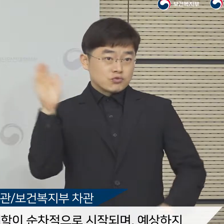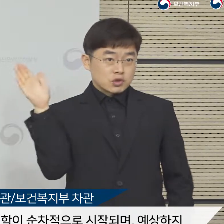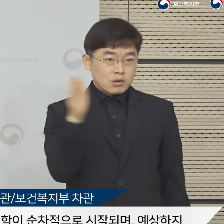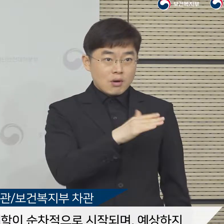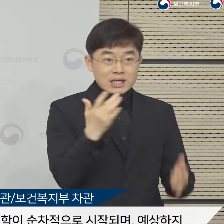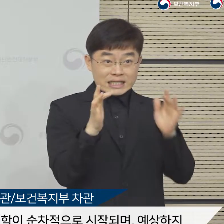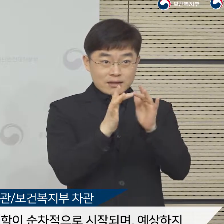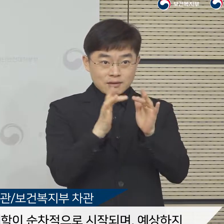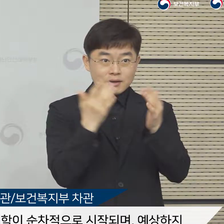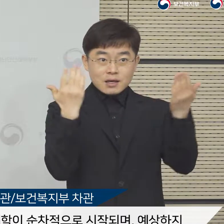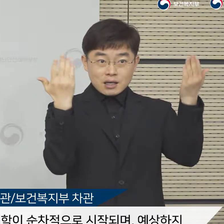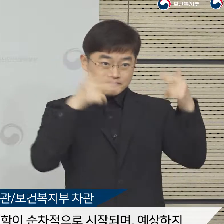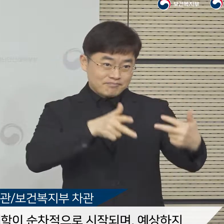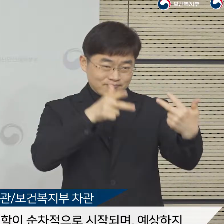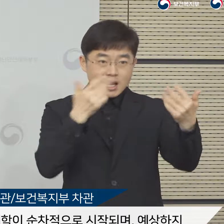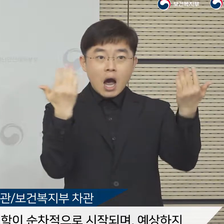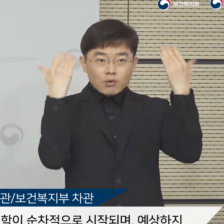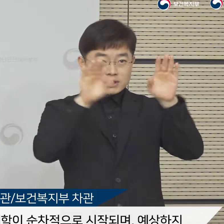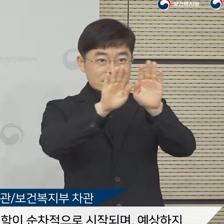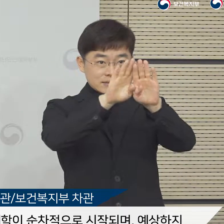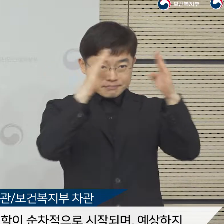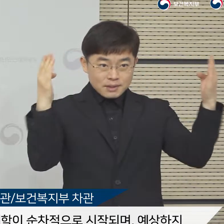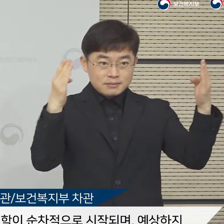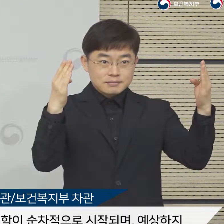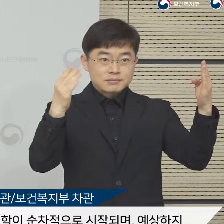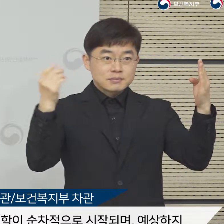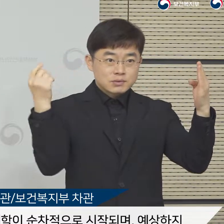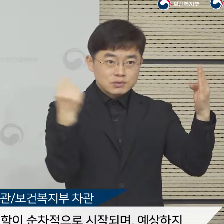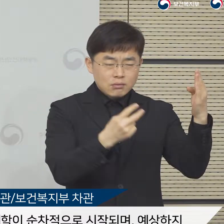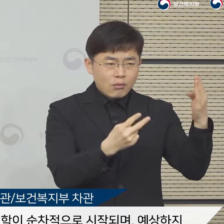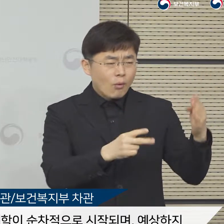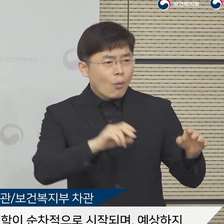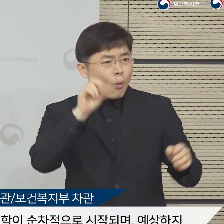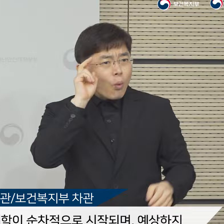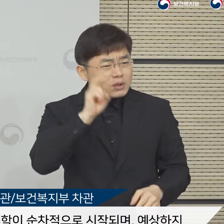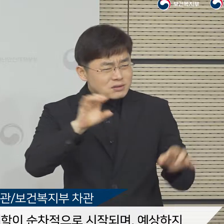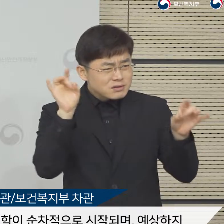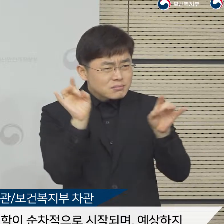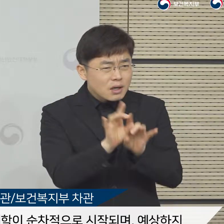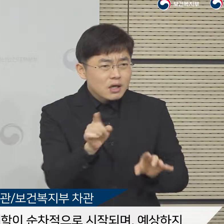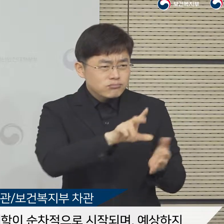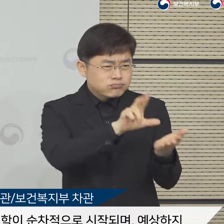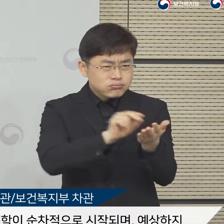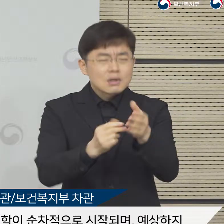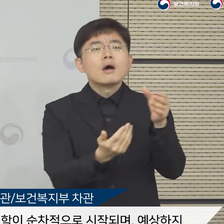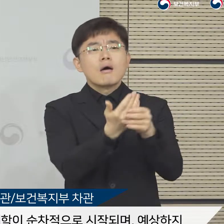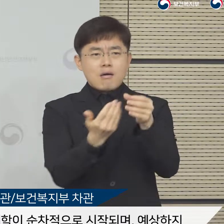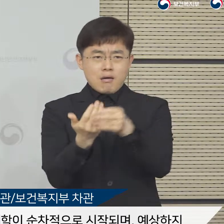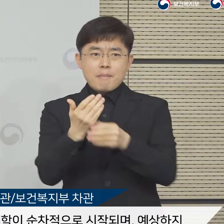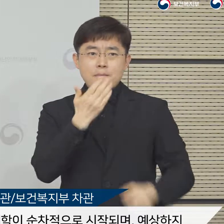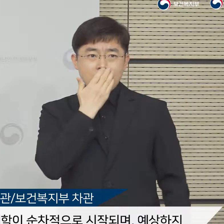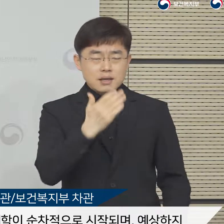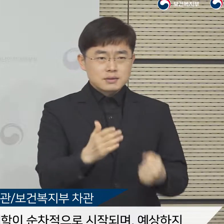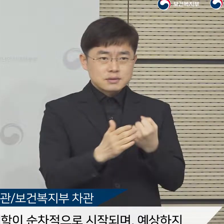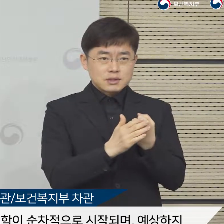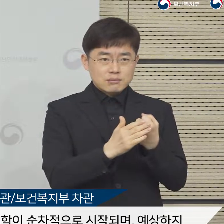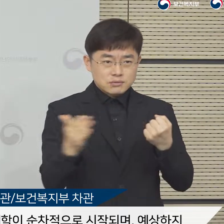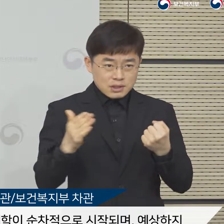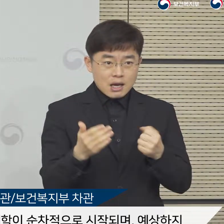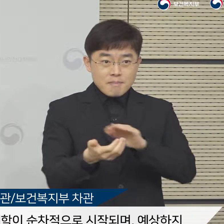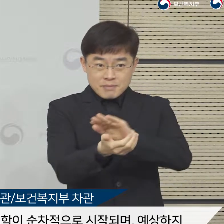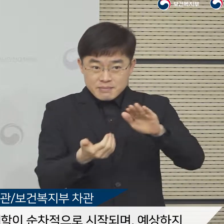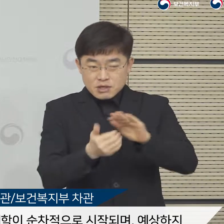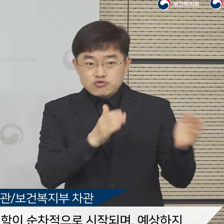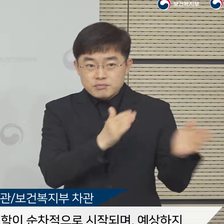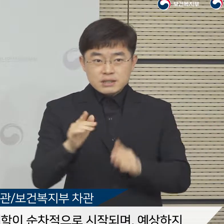온라인 개학이 순차적으로 시작되며 예상하지 못한 혼선이 발생할 수 있는 만큼